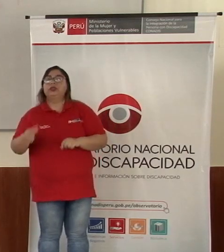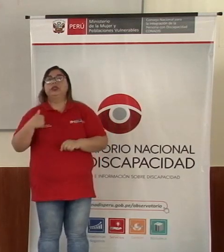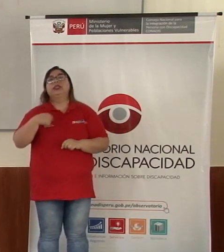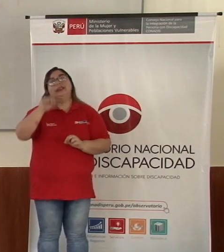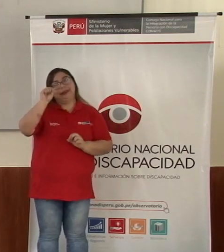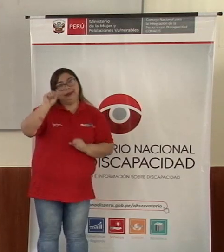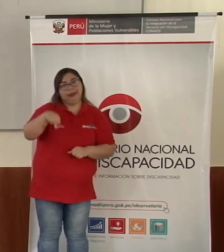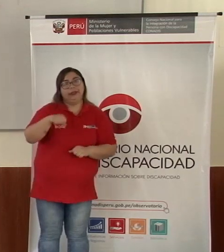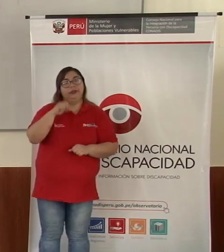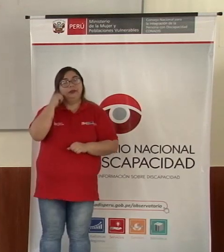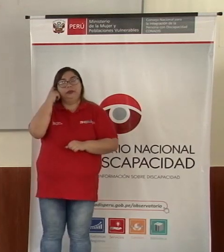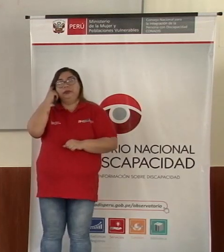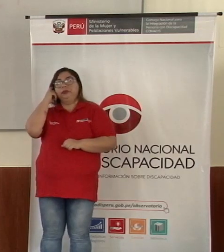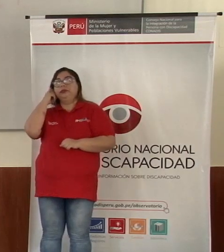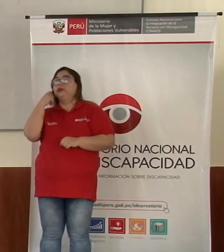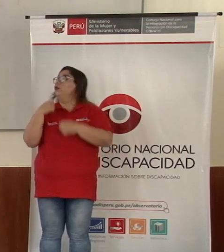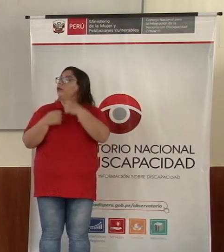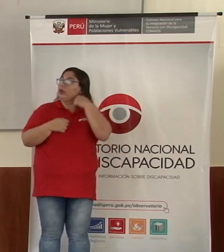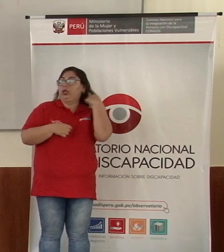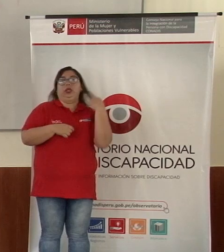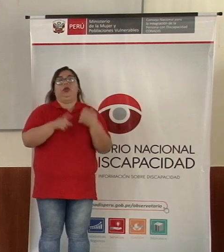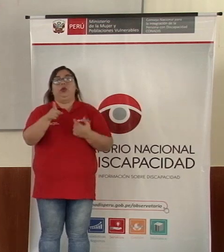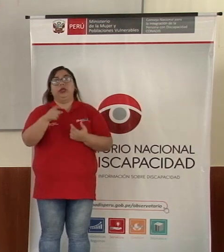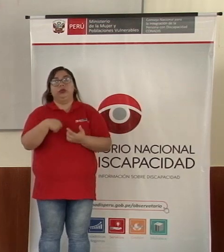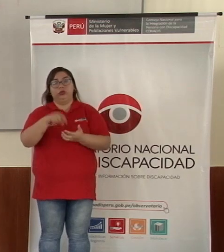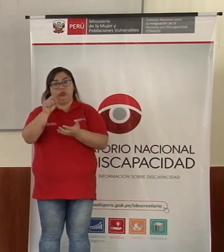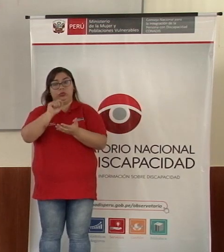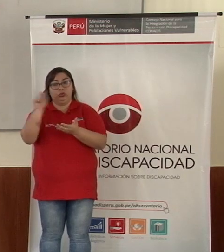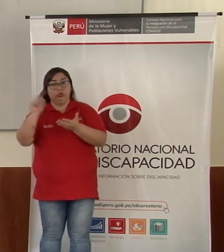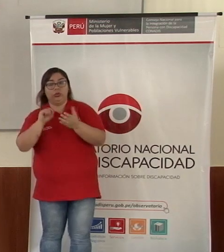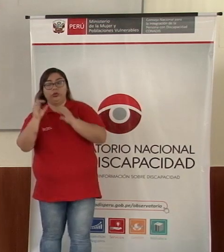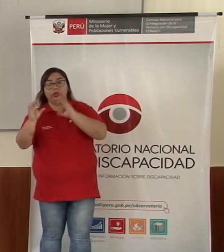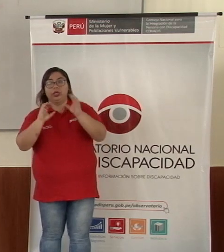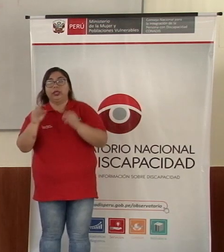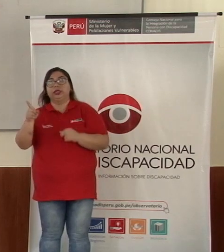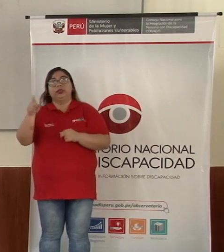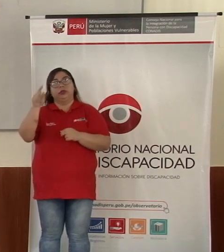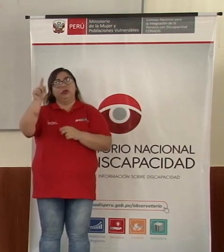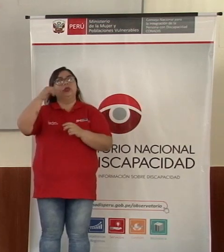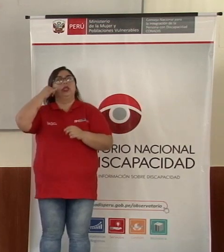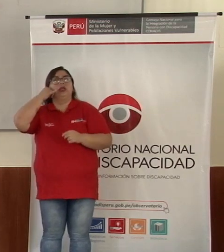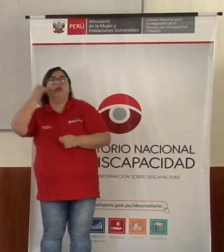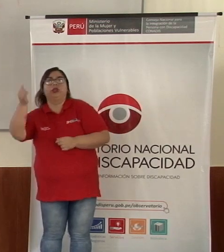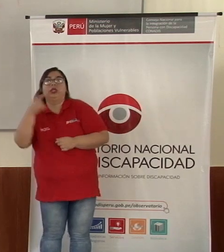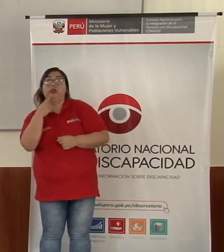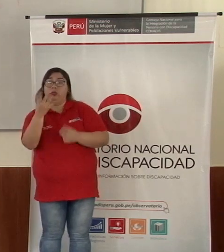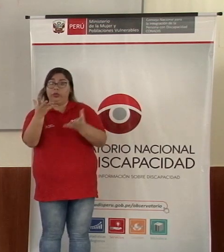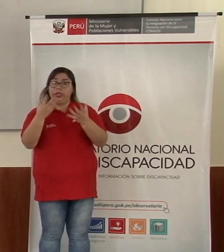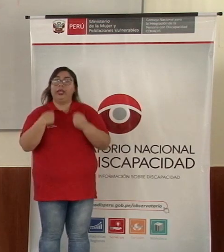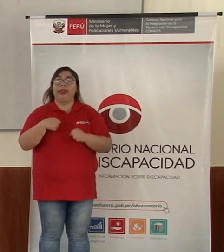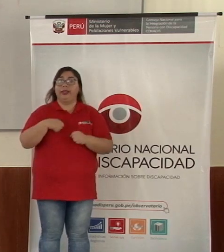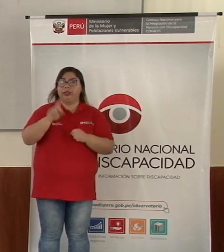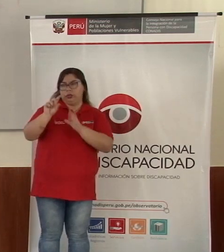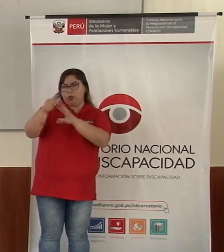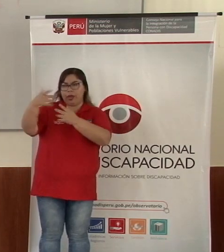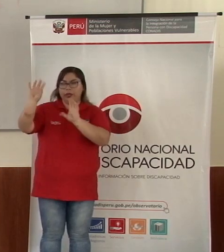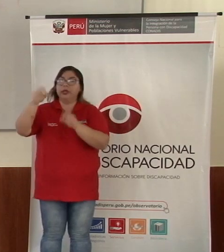sí. Cuando tú contratas con Telefónica, no te graban y te dicen, ¿quieres tal cosa? Y tú dices,